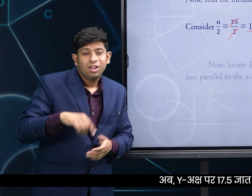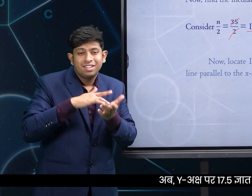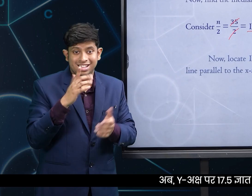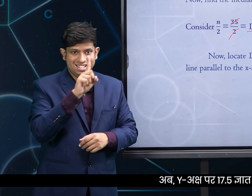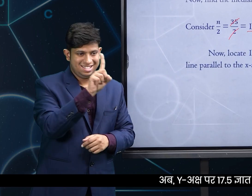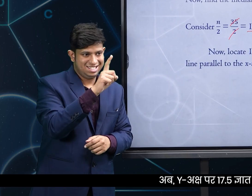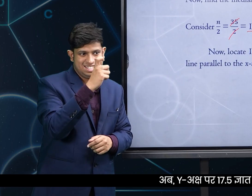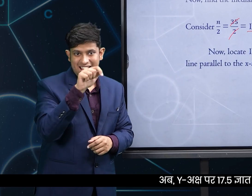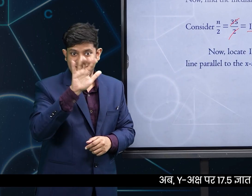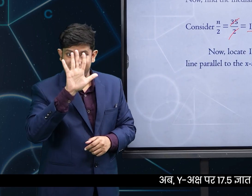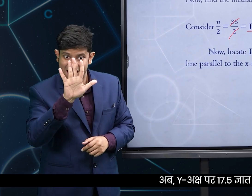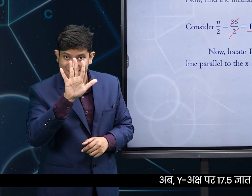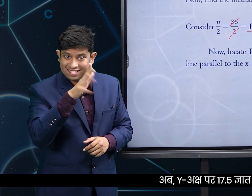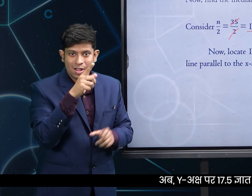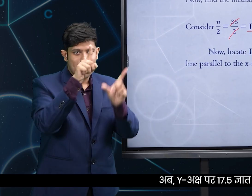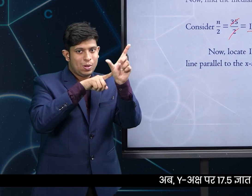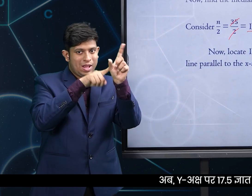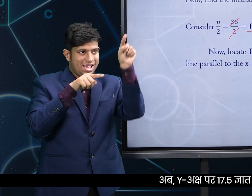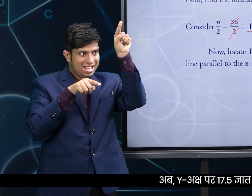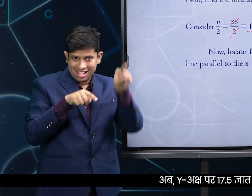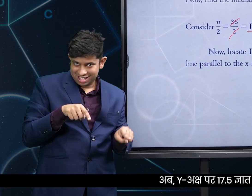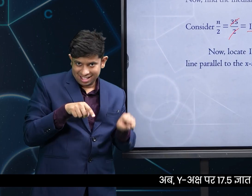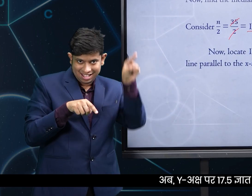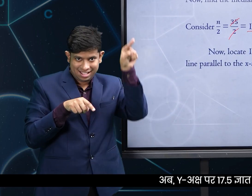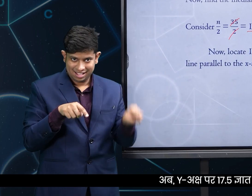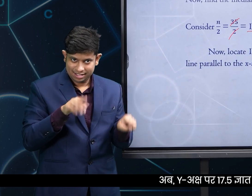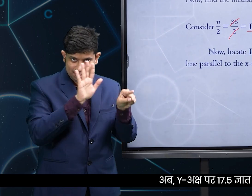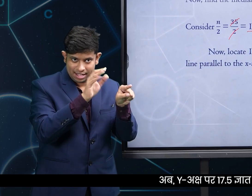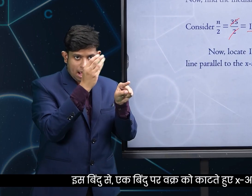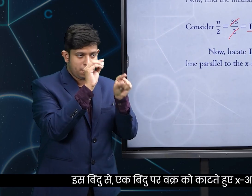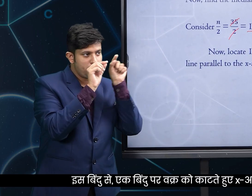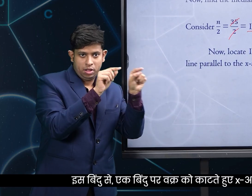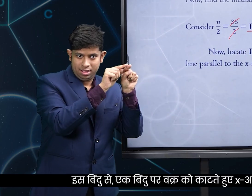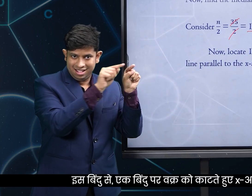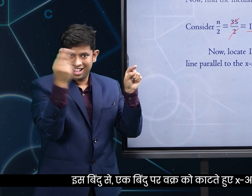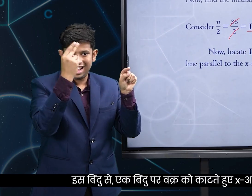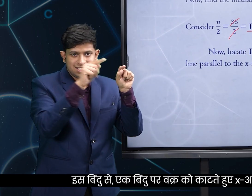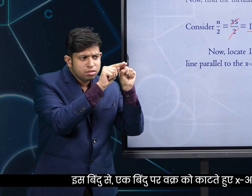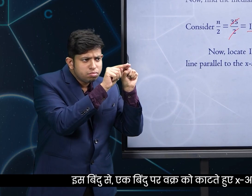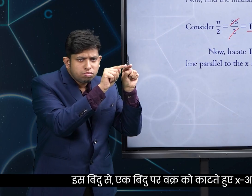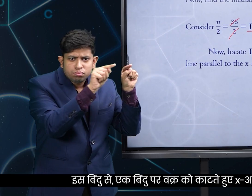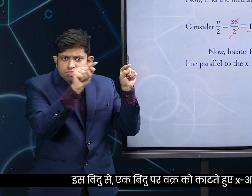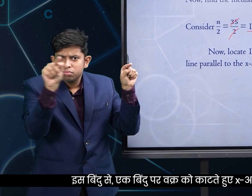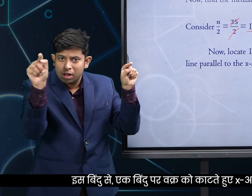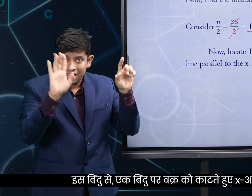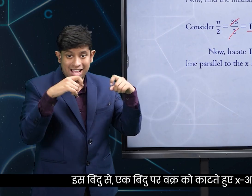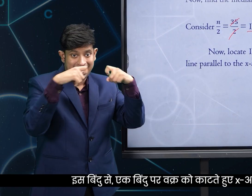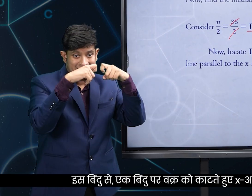अब y अक्ष पर 17.5 ज्ञात कीजिए। इस बिंदु से एक बिंदु पर वक्र को काटते